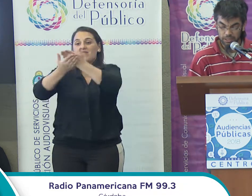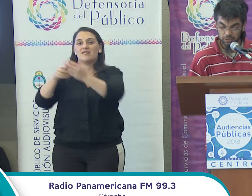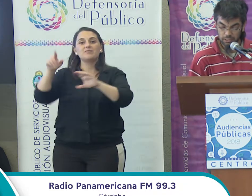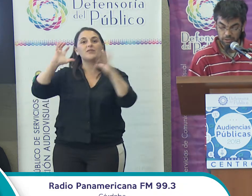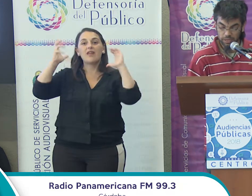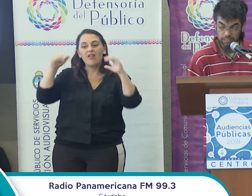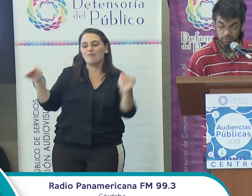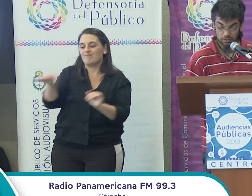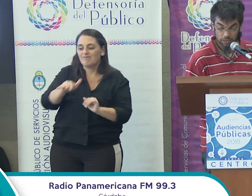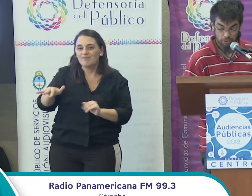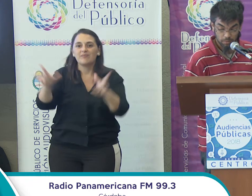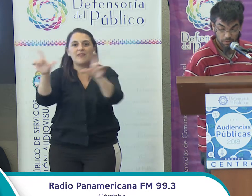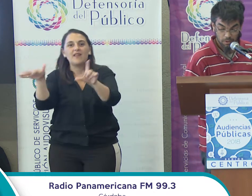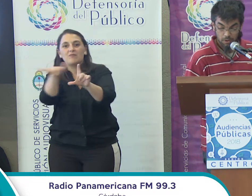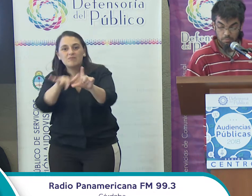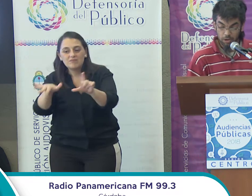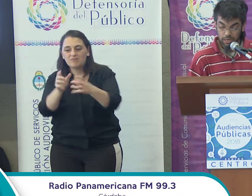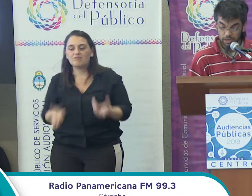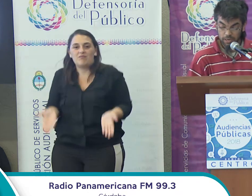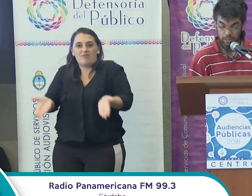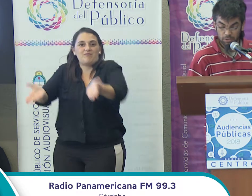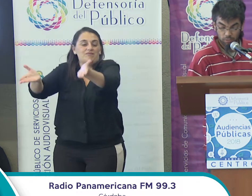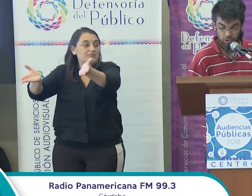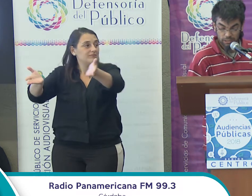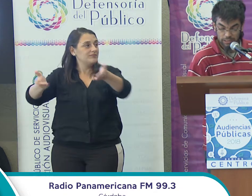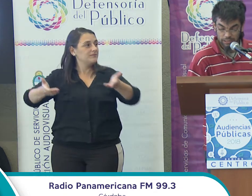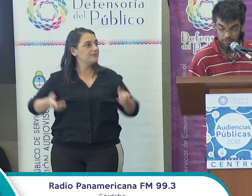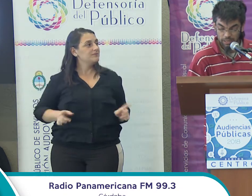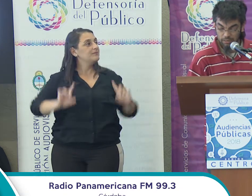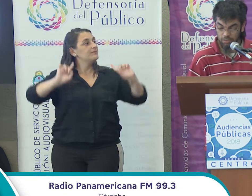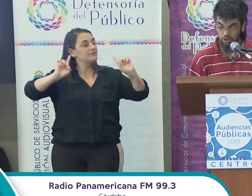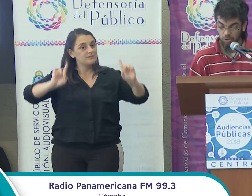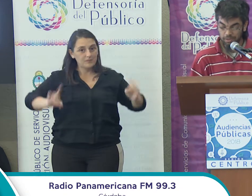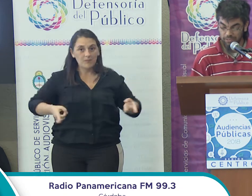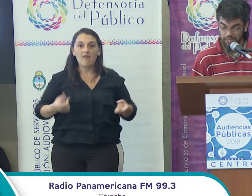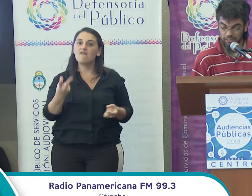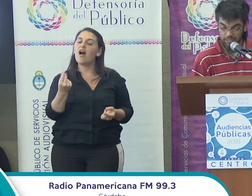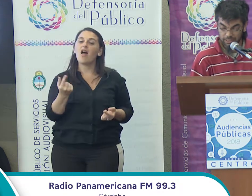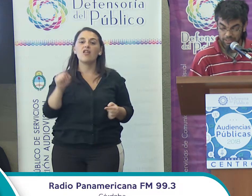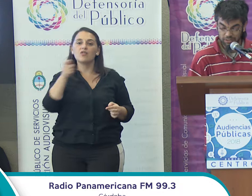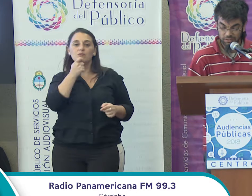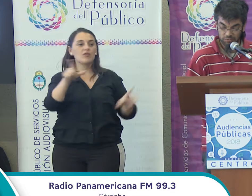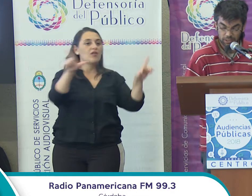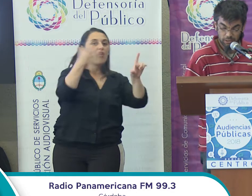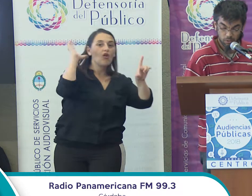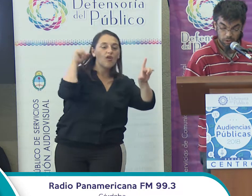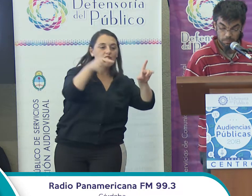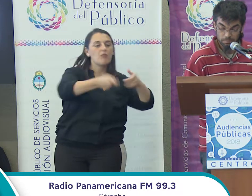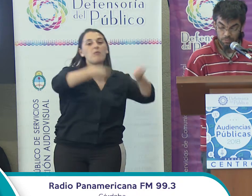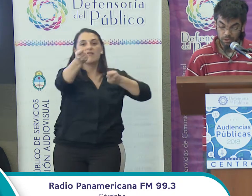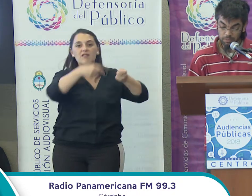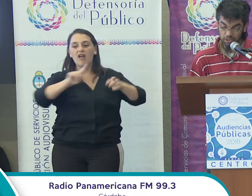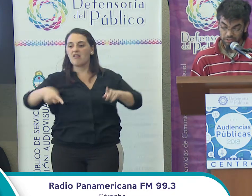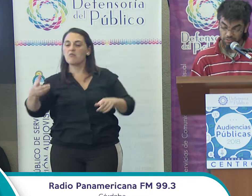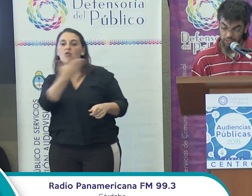pertenecientes al tercer sector valorar la distribución equitativa entre medios comerciales estatales y sin fines de lucro